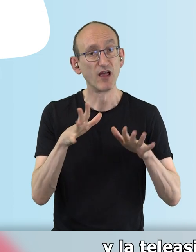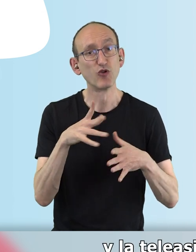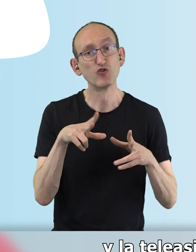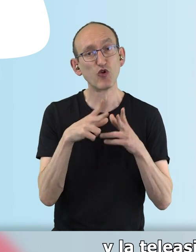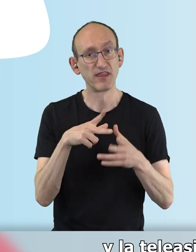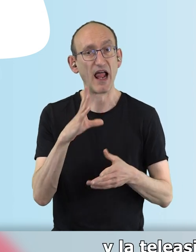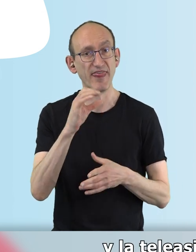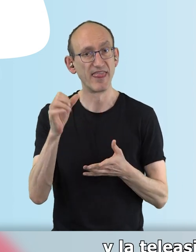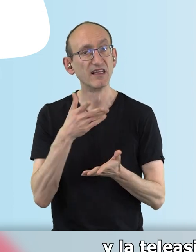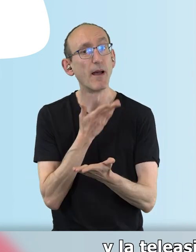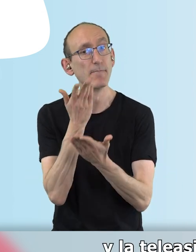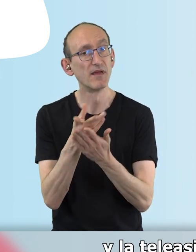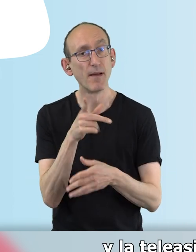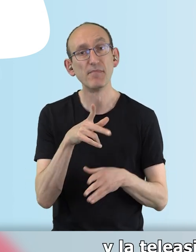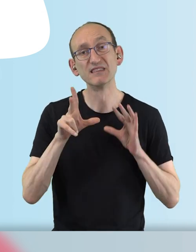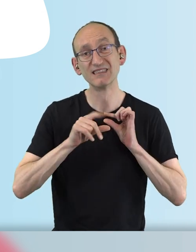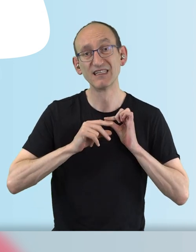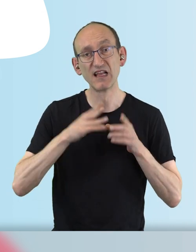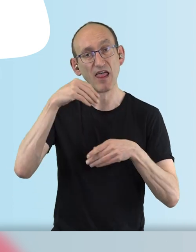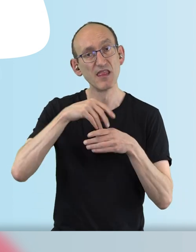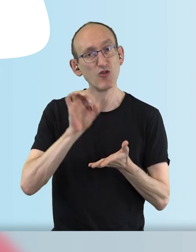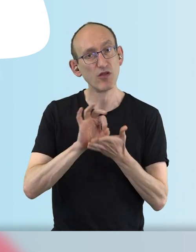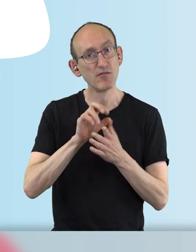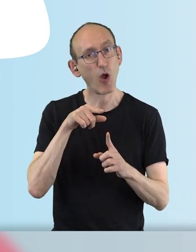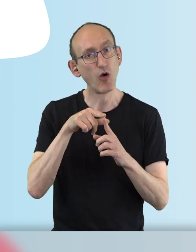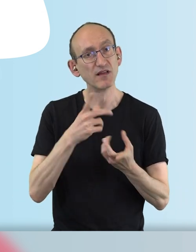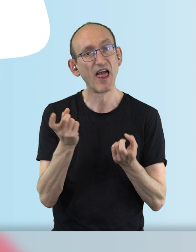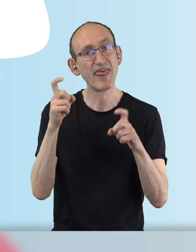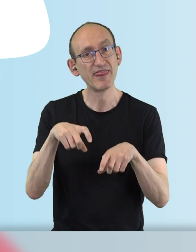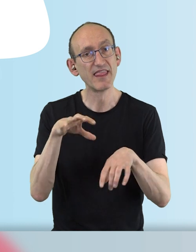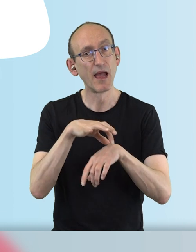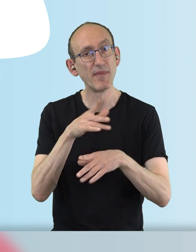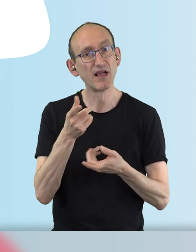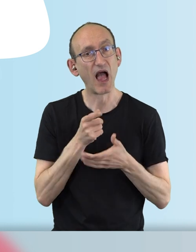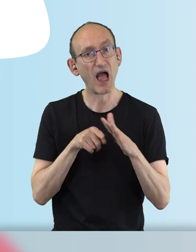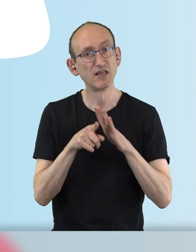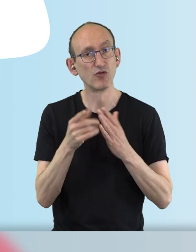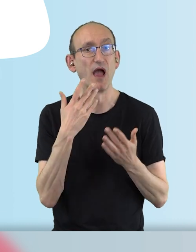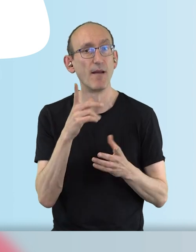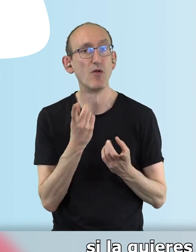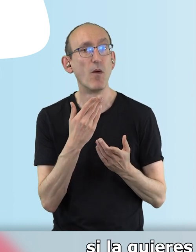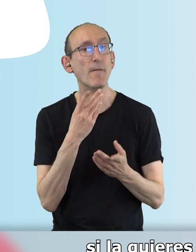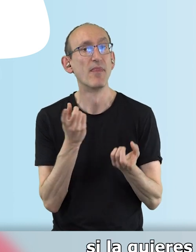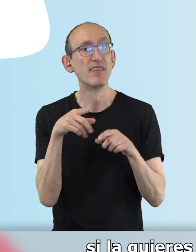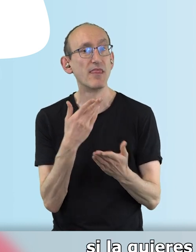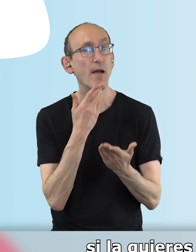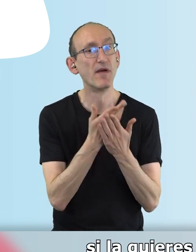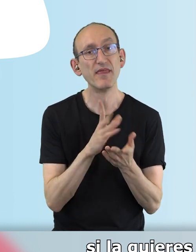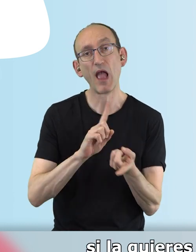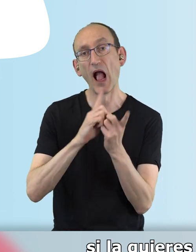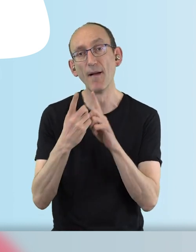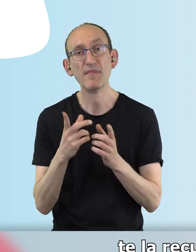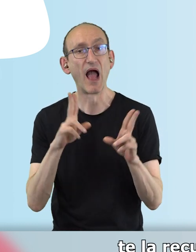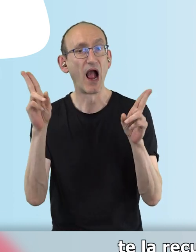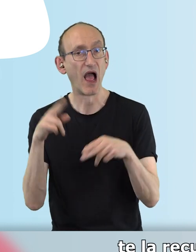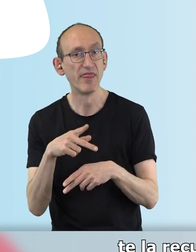CEAS. Y la teleasistencia también puede incluir un servicio que ayuda a gestionar citas médicas. Pedir una cita, modificarla, si la quieres cancelar